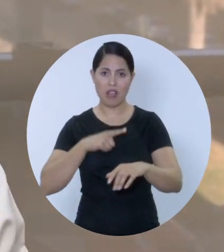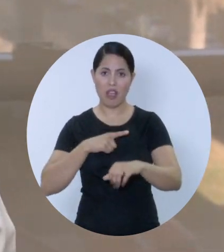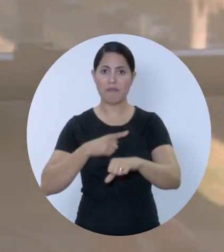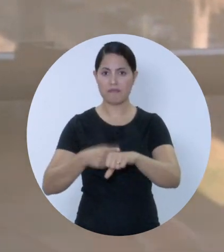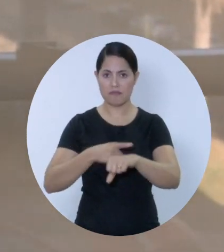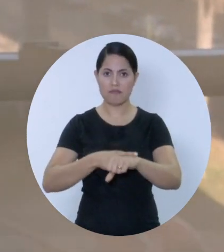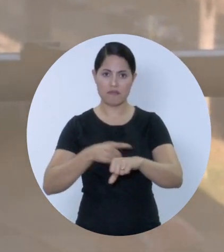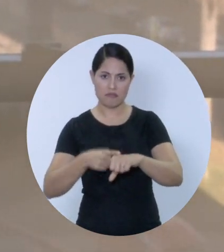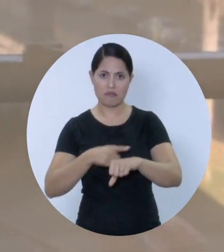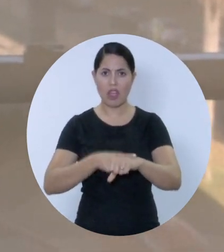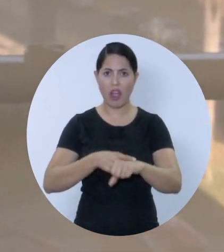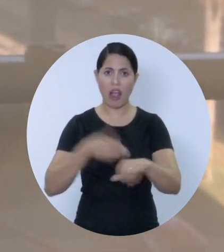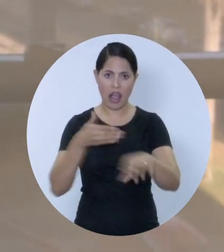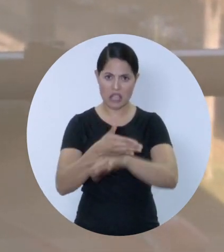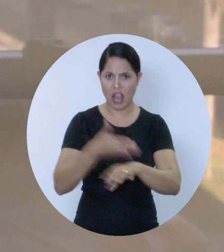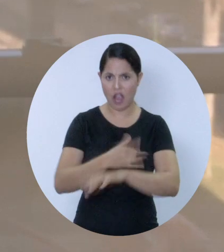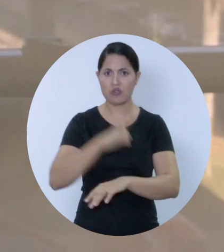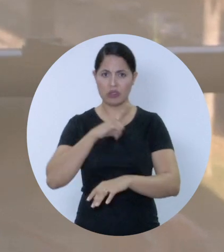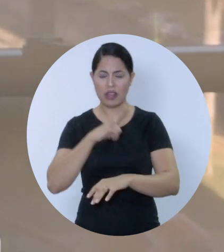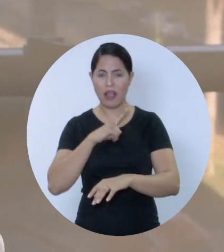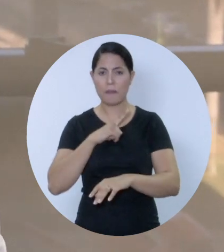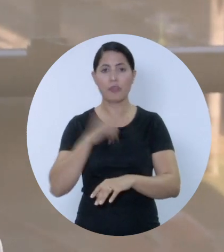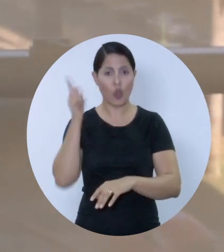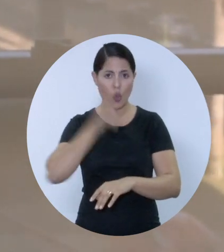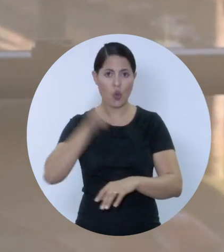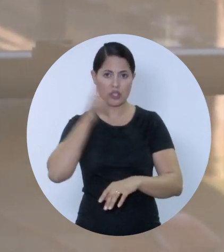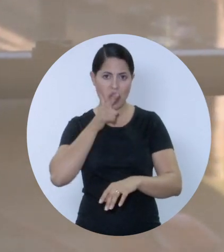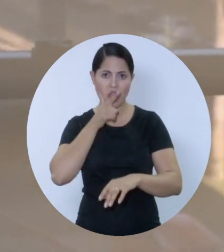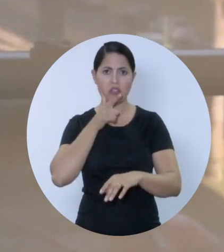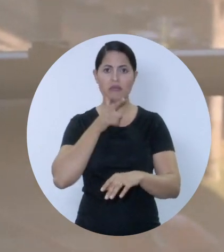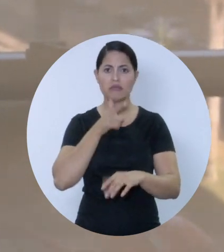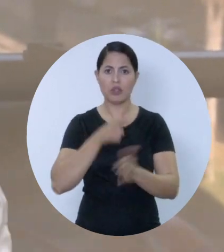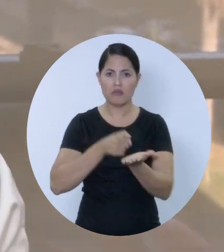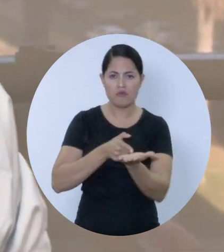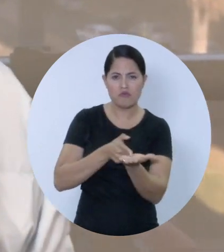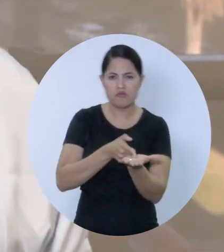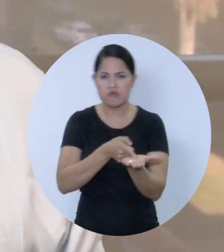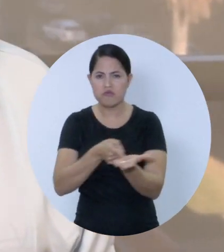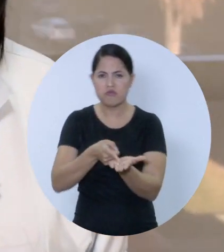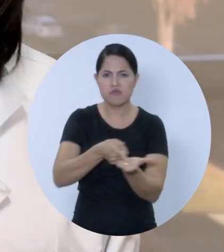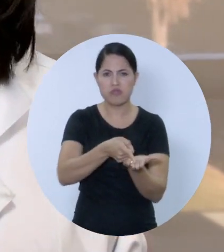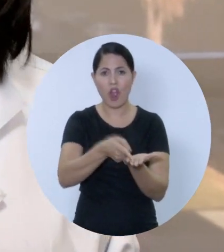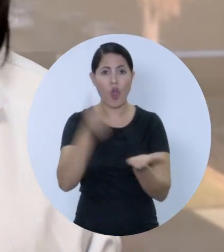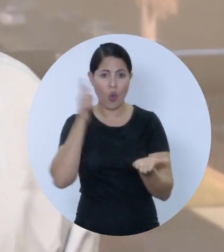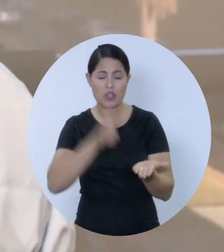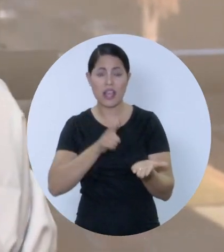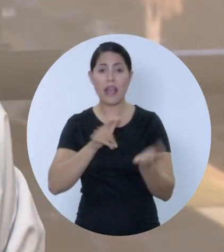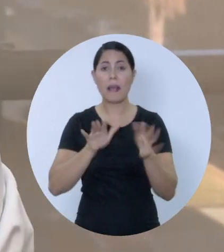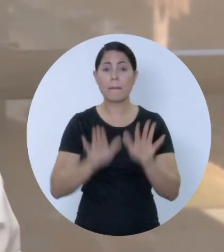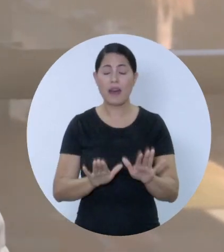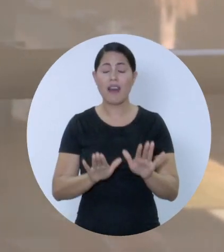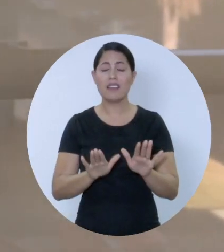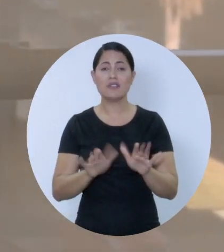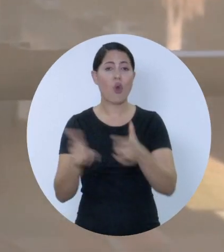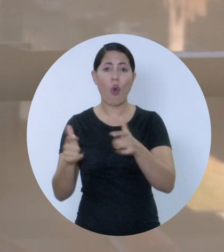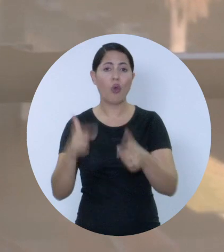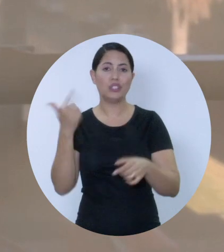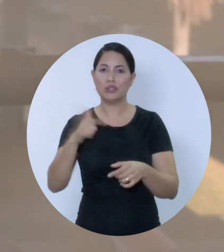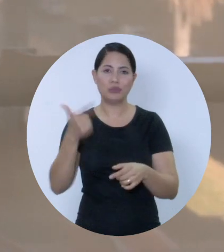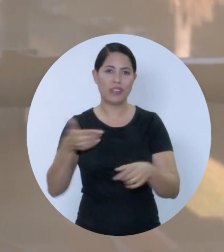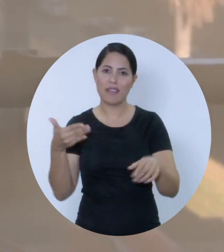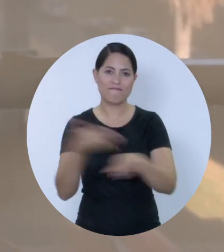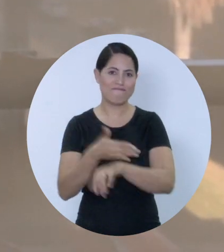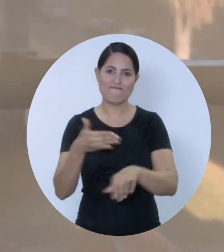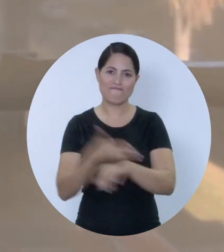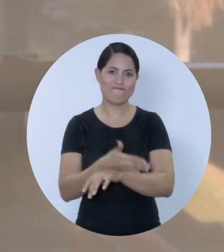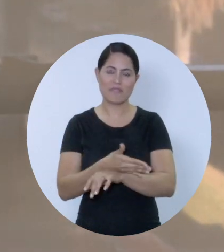piso tátil, é mais fácil a gente se guiar com a bengala, onde tem o piso tátil. Agora, onde